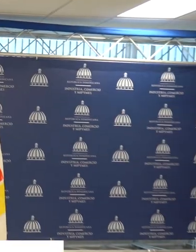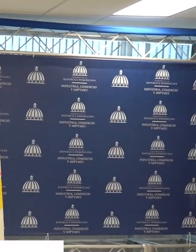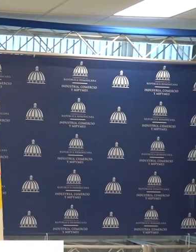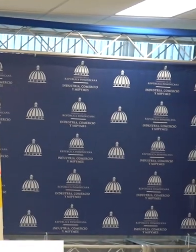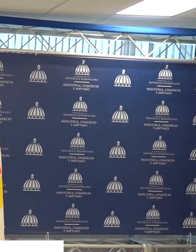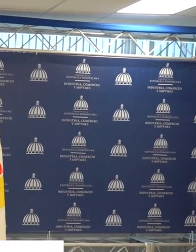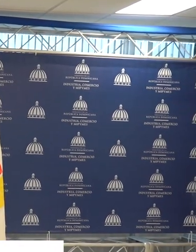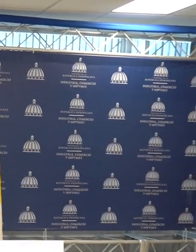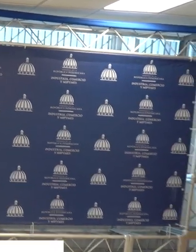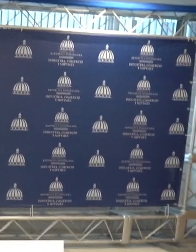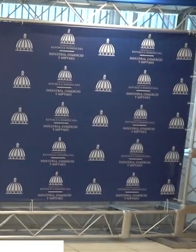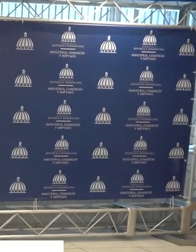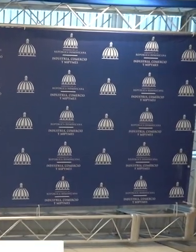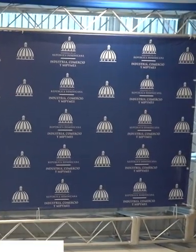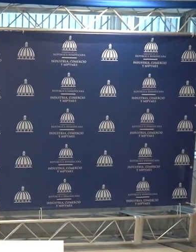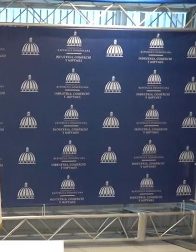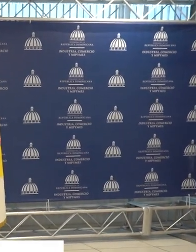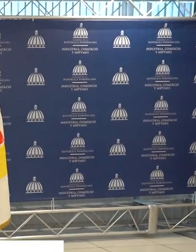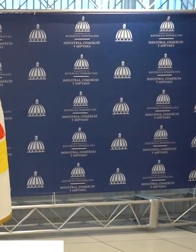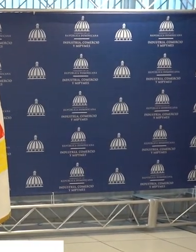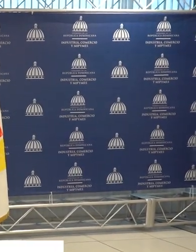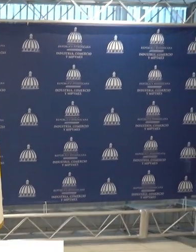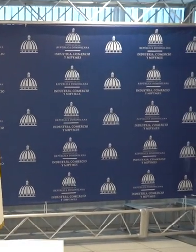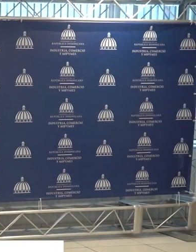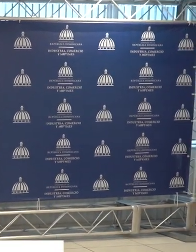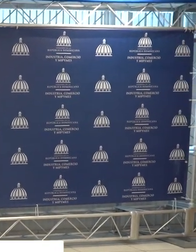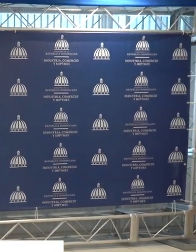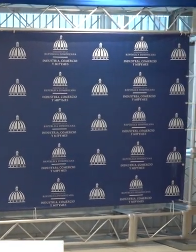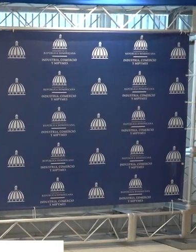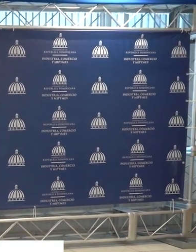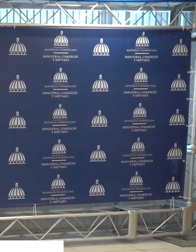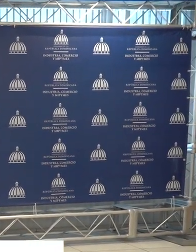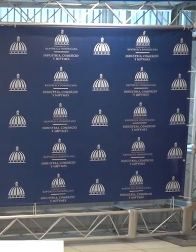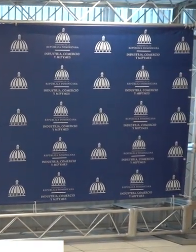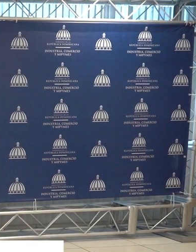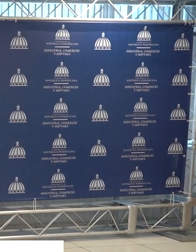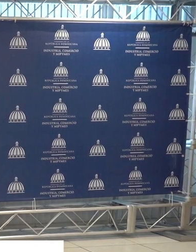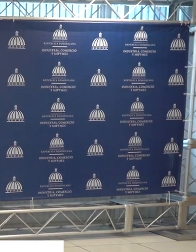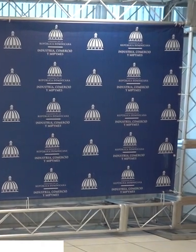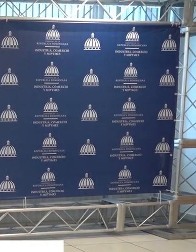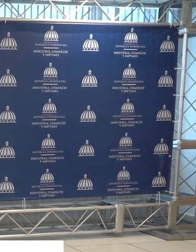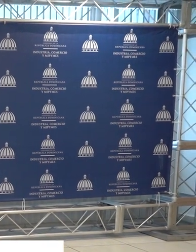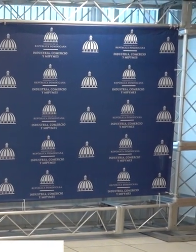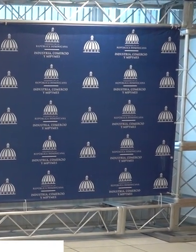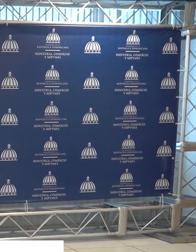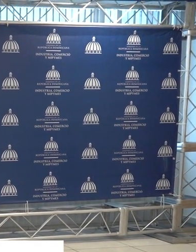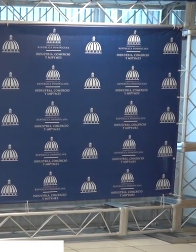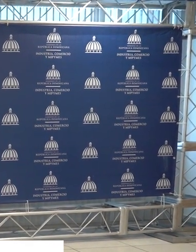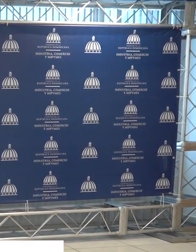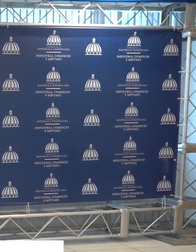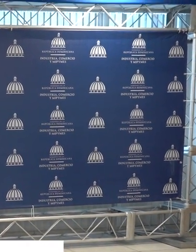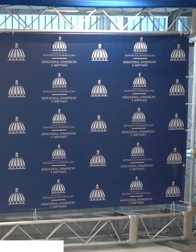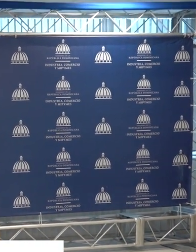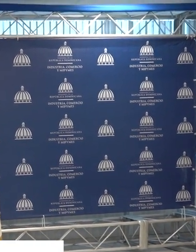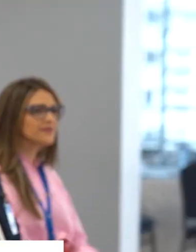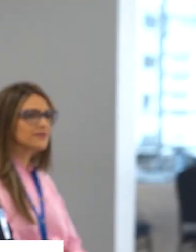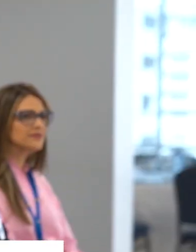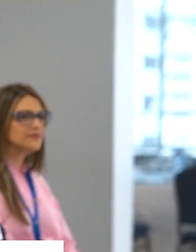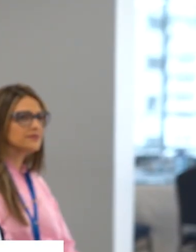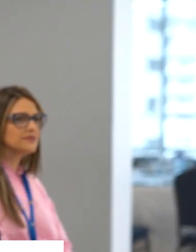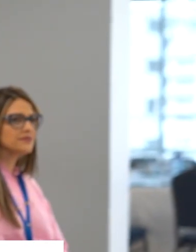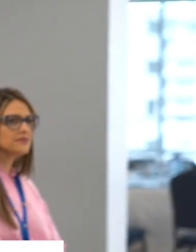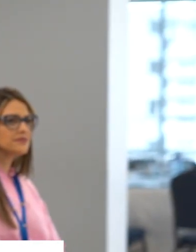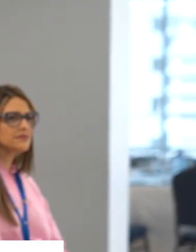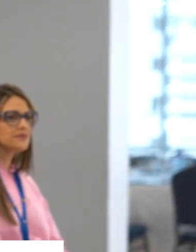de derechos dentro de la cartera oficial. El presidente del CONADIS destacó el acuerdo de colaboración con el MIC, que tiene la finalidad de incrementar